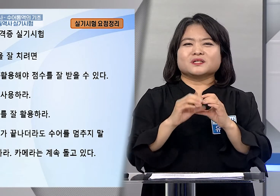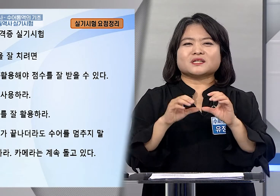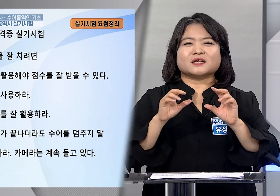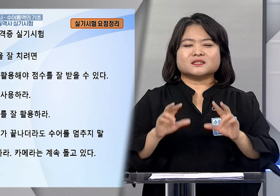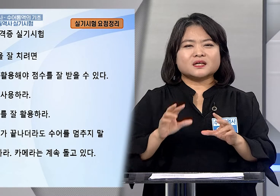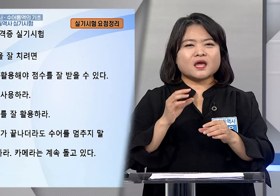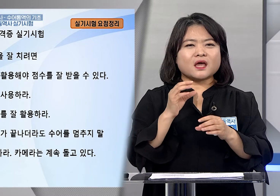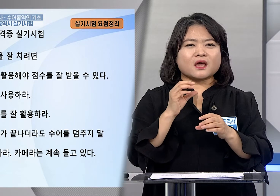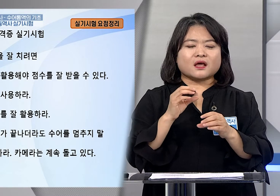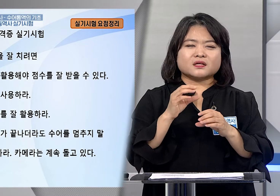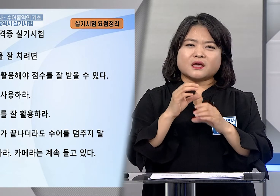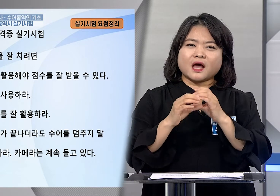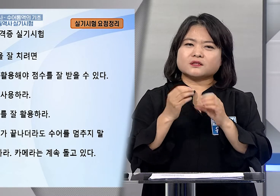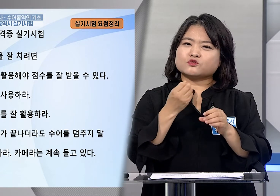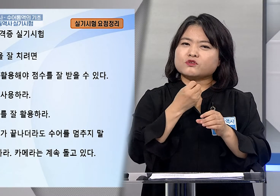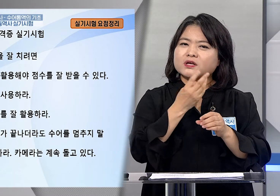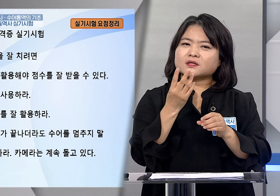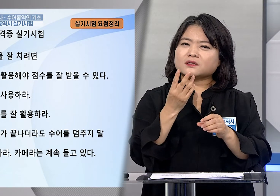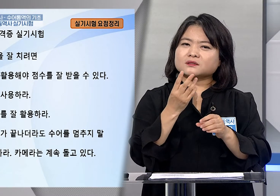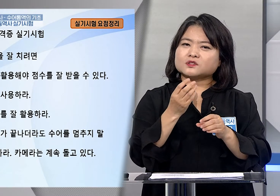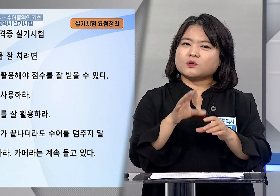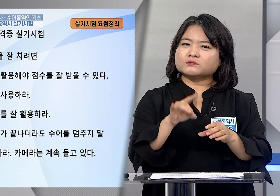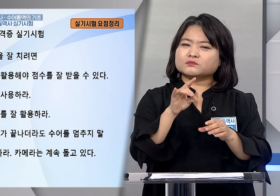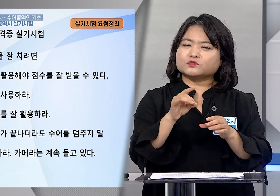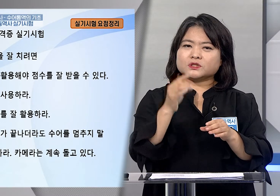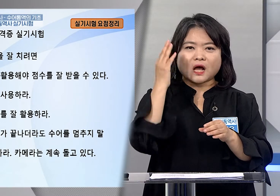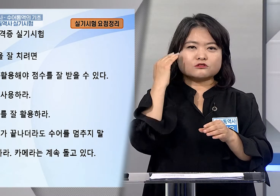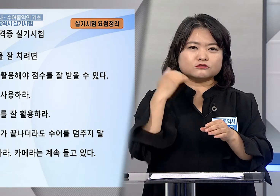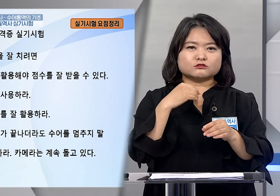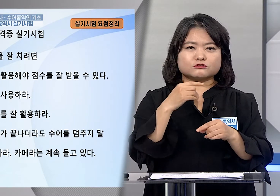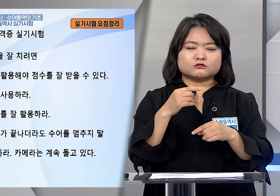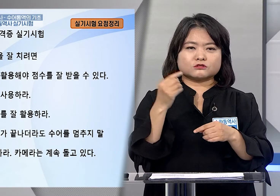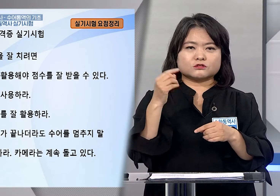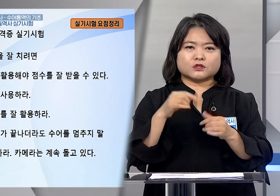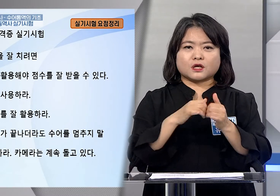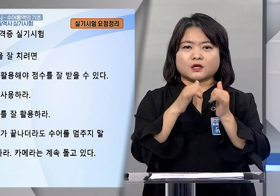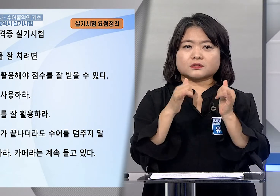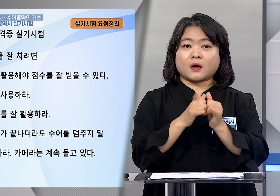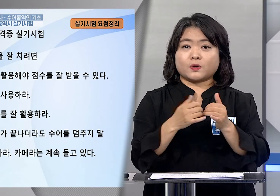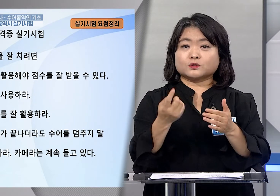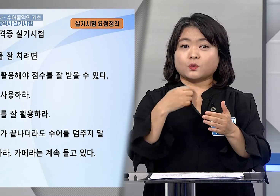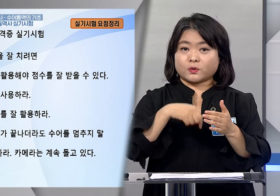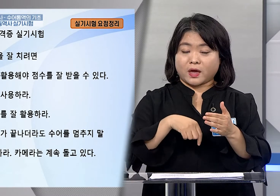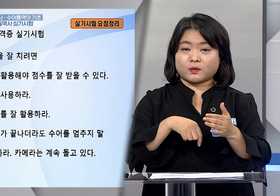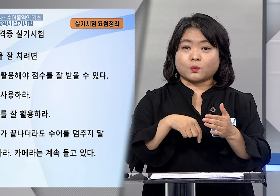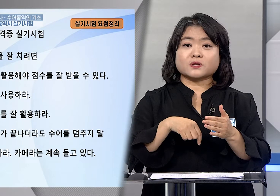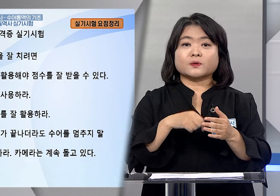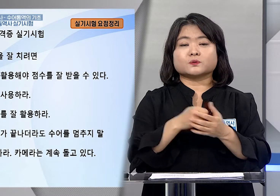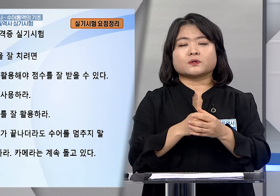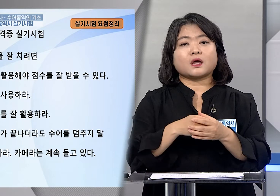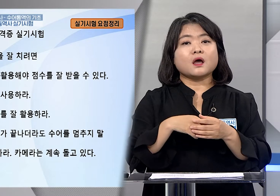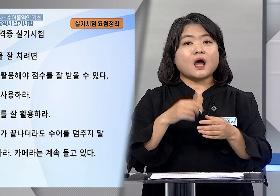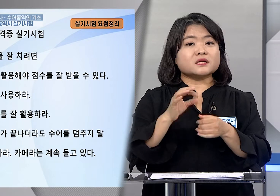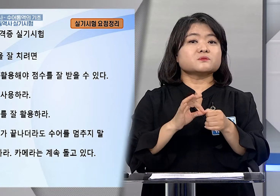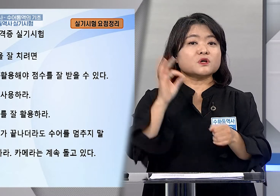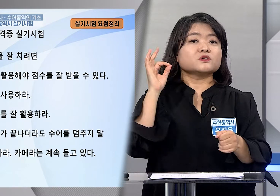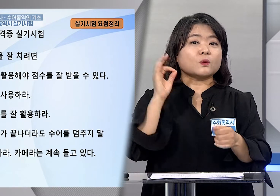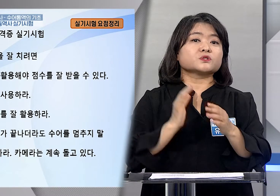자, 이게 한 처음 우리 한국 이렇게 사회로 들어온 게, 농사회로 들어온 게 한 10년이